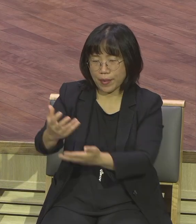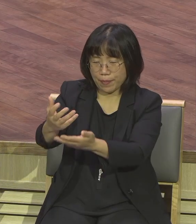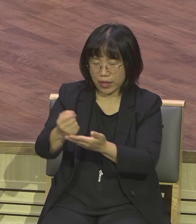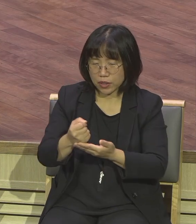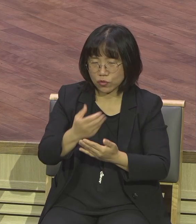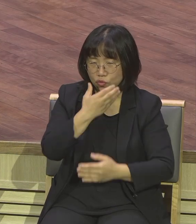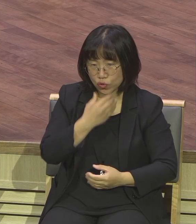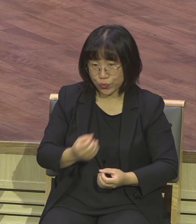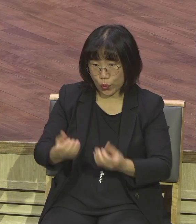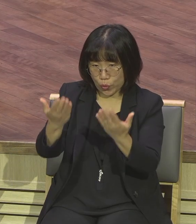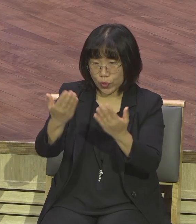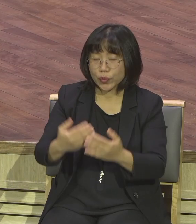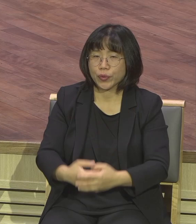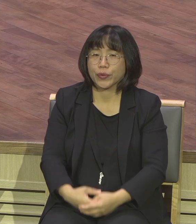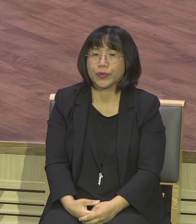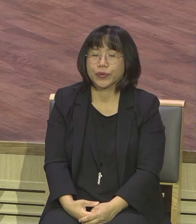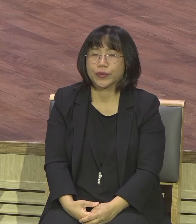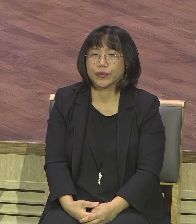아브라함이 받은 다섯 가지.